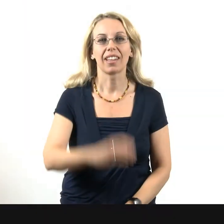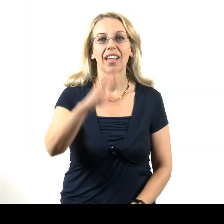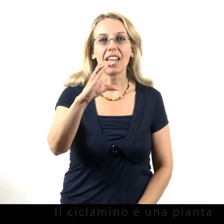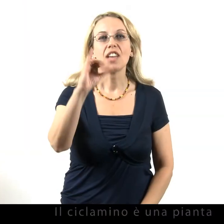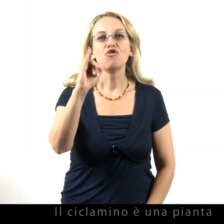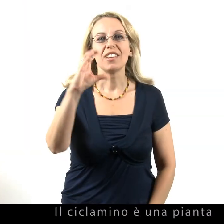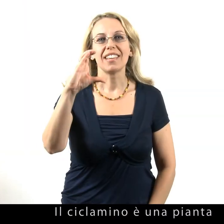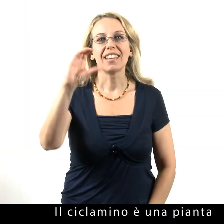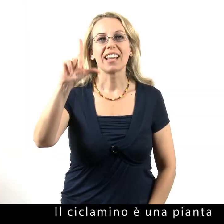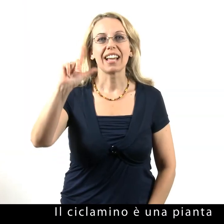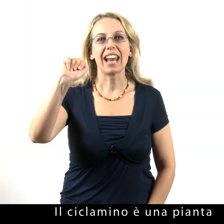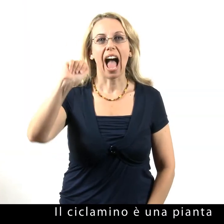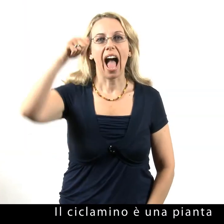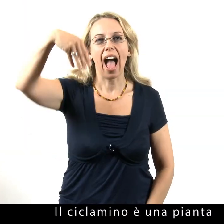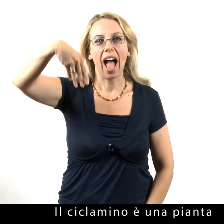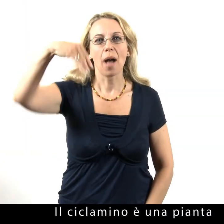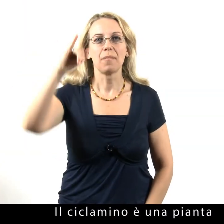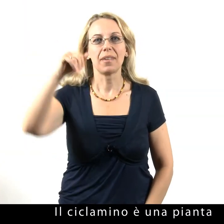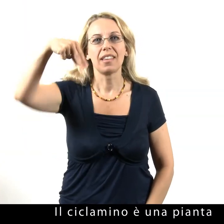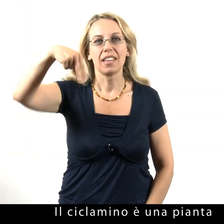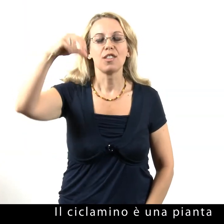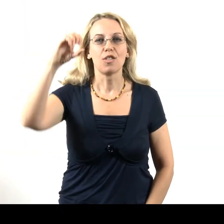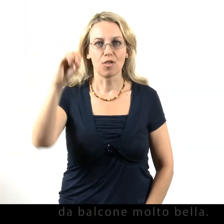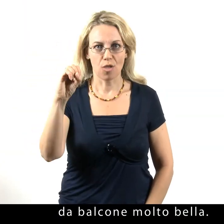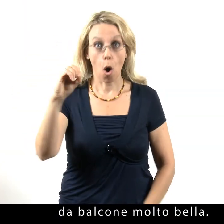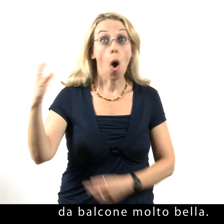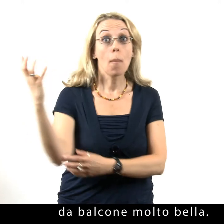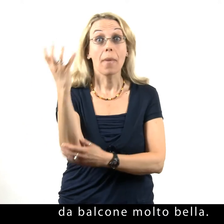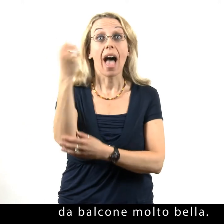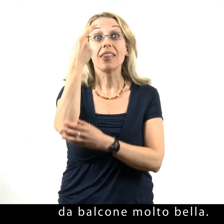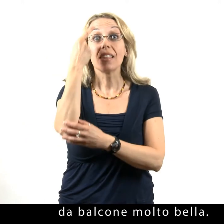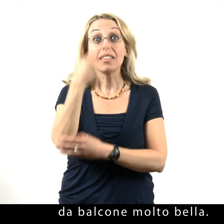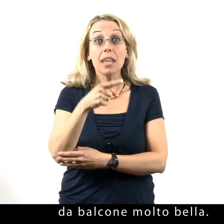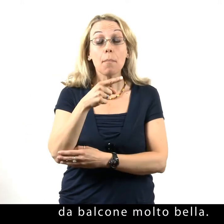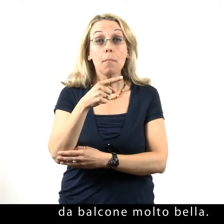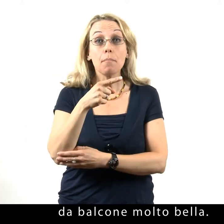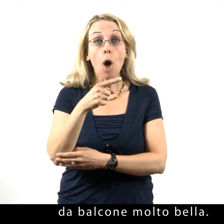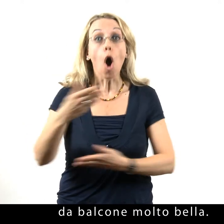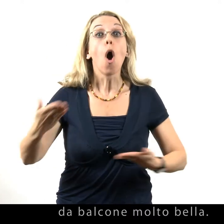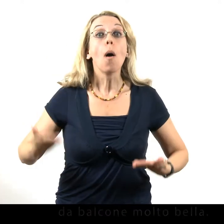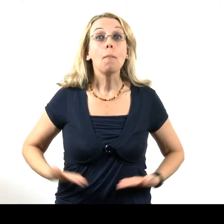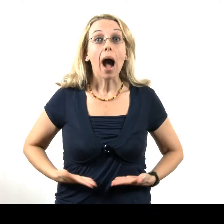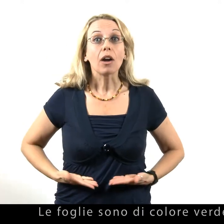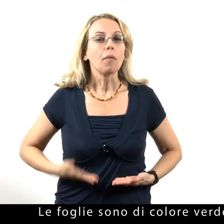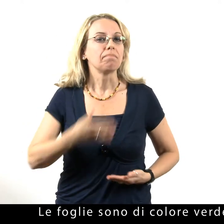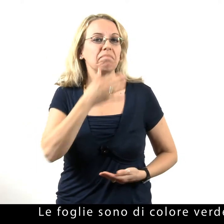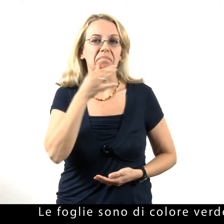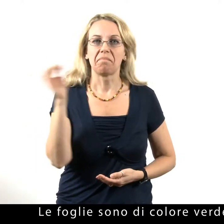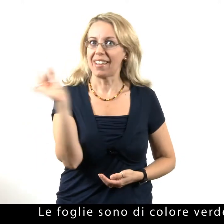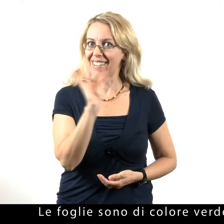Il ciclamino è una pianta da balcone molto bella. Le foglie